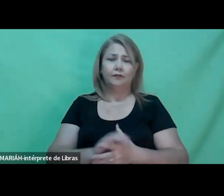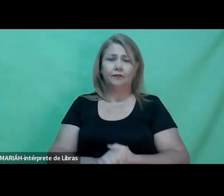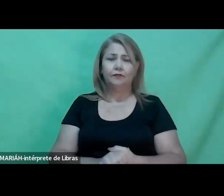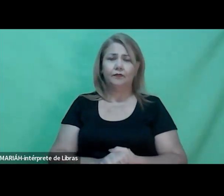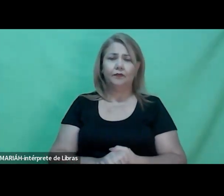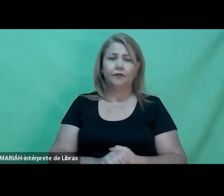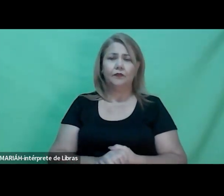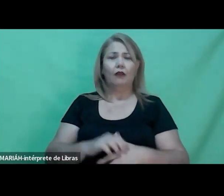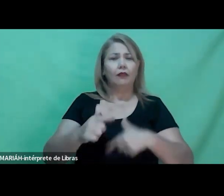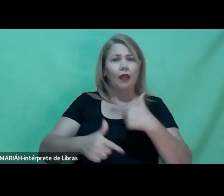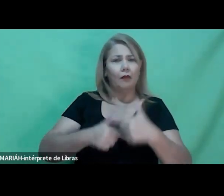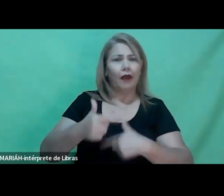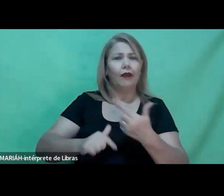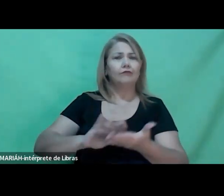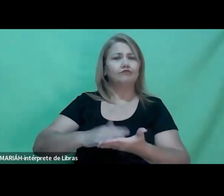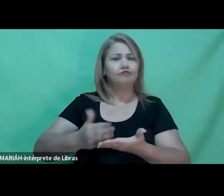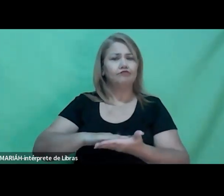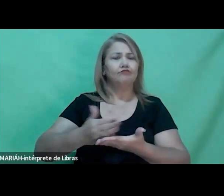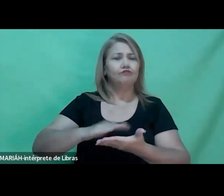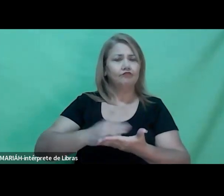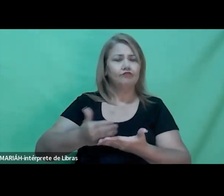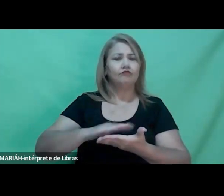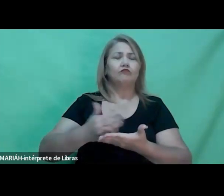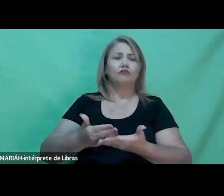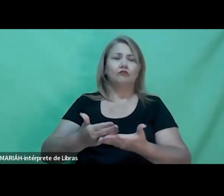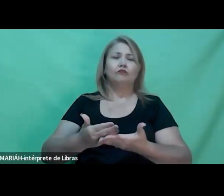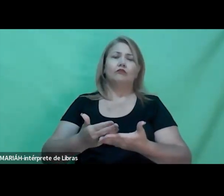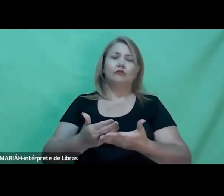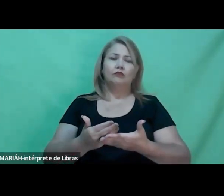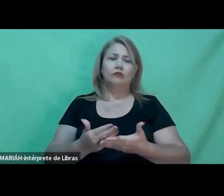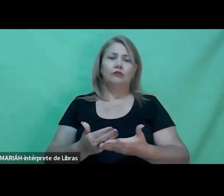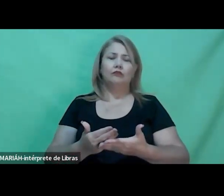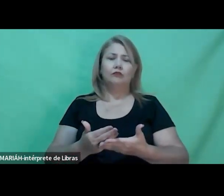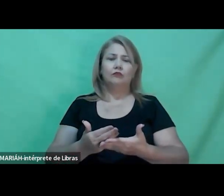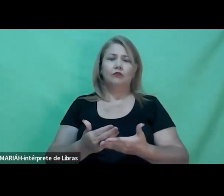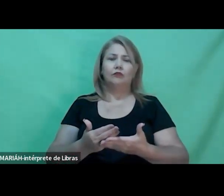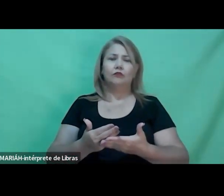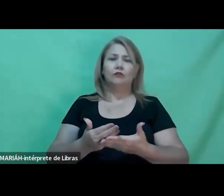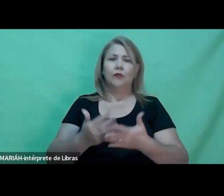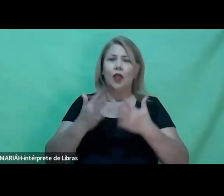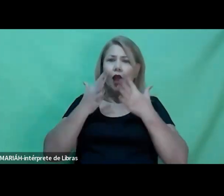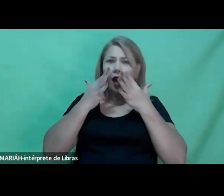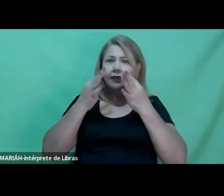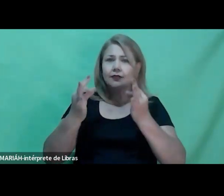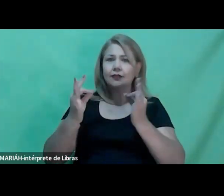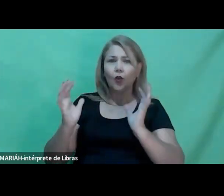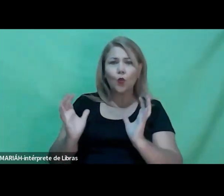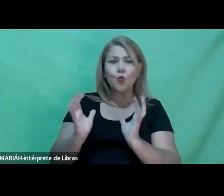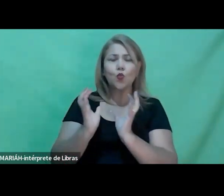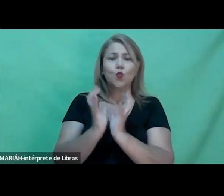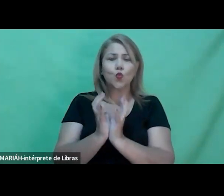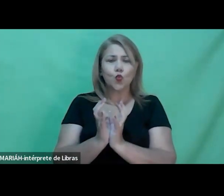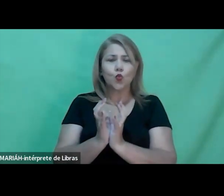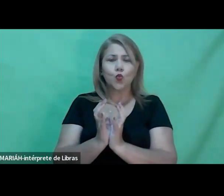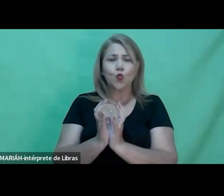servicio de interpretación eh estamos tan concentrados como equipo uno